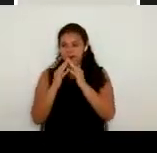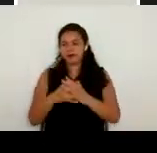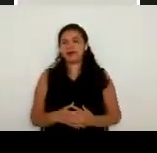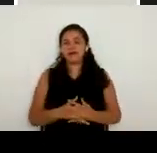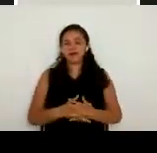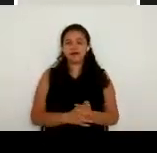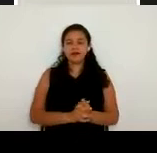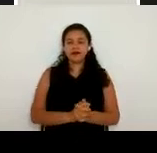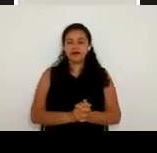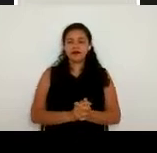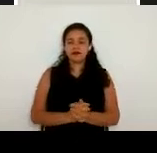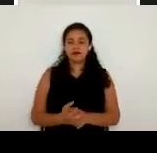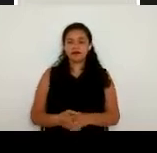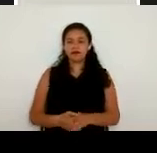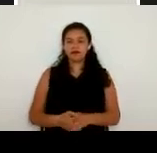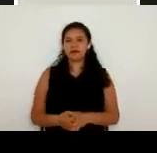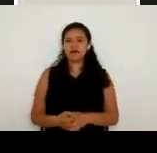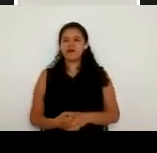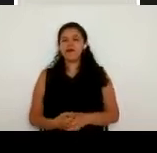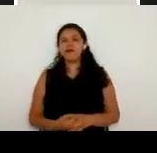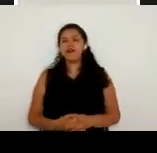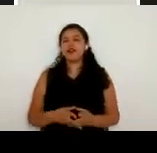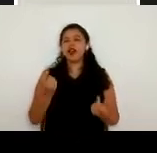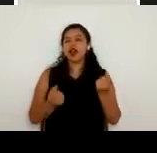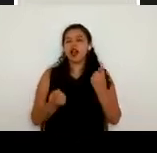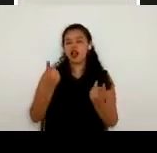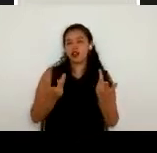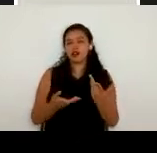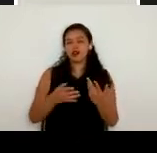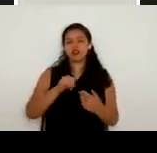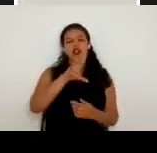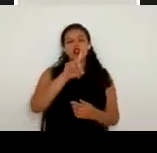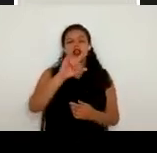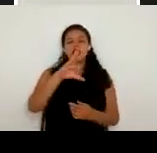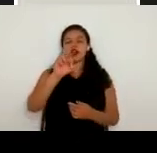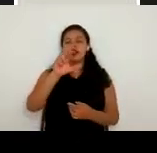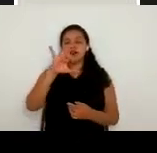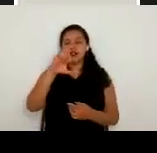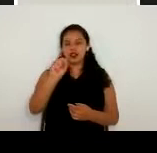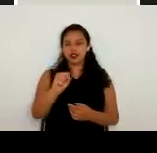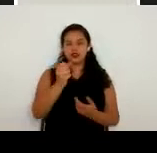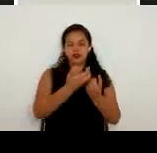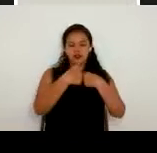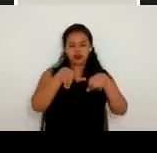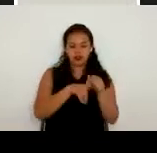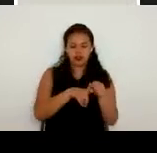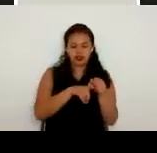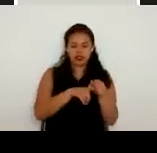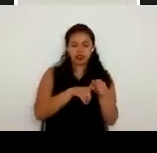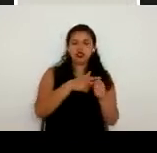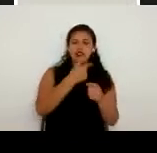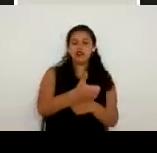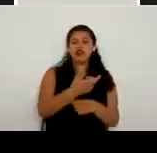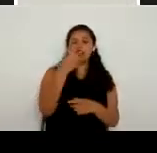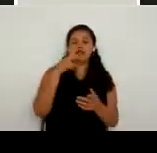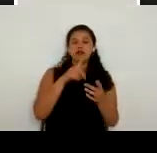y define algunos indicadores socio-económicos esto lo hizo en 1984 hablaba de la propiedad y la importancia